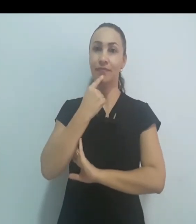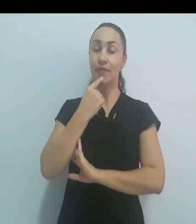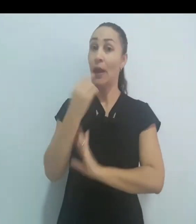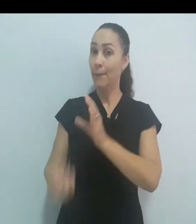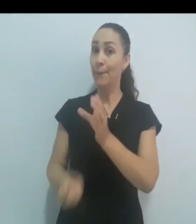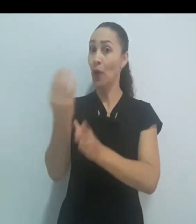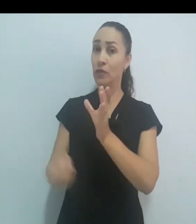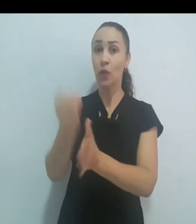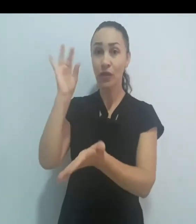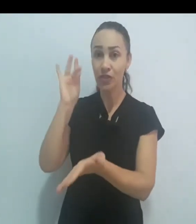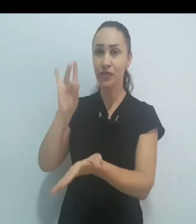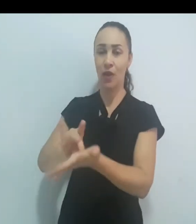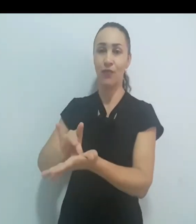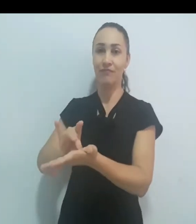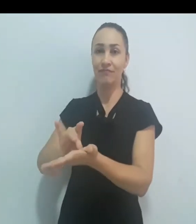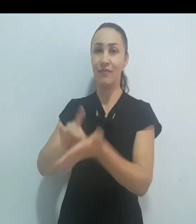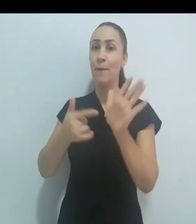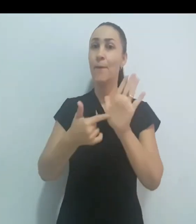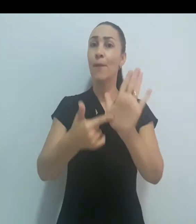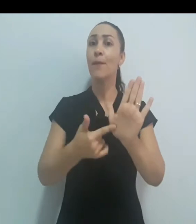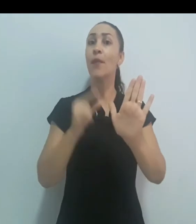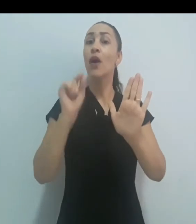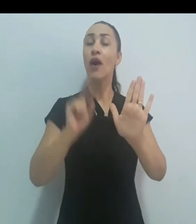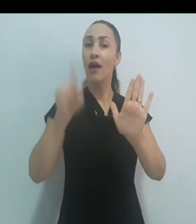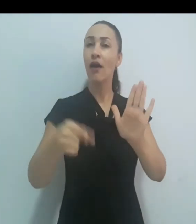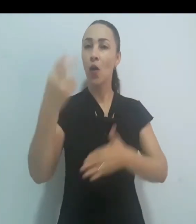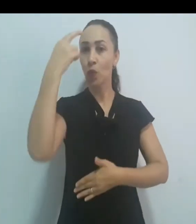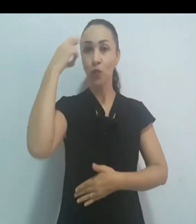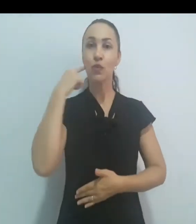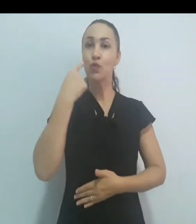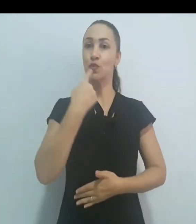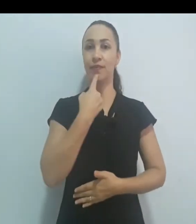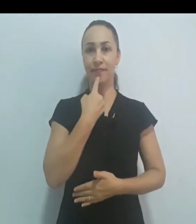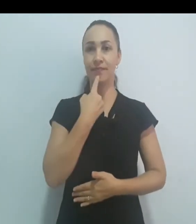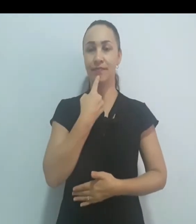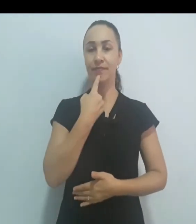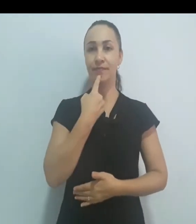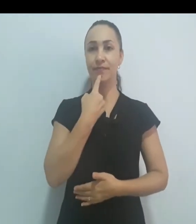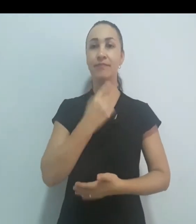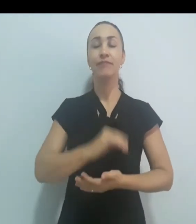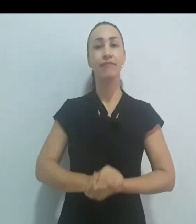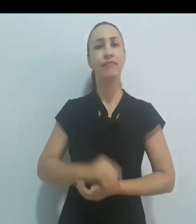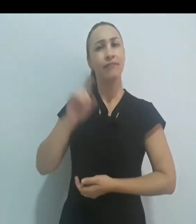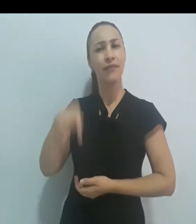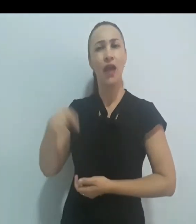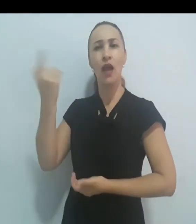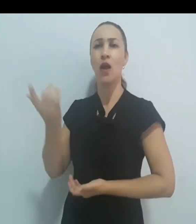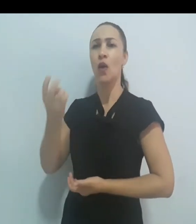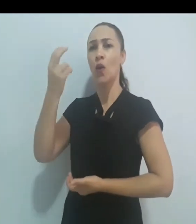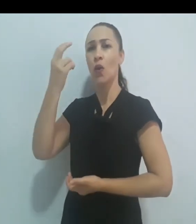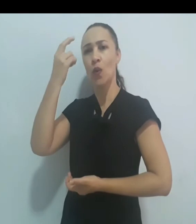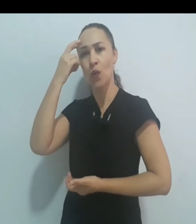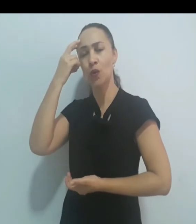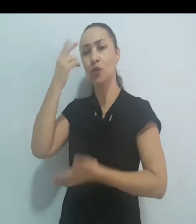mostrando originais, né, produções originais nas quais elas demonstram, né, a cultura surda, né? Seja